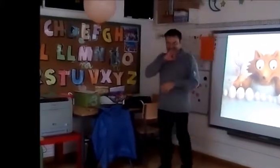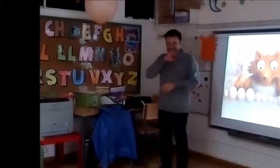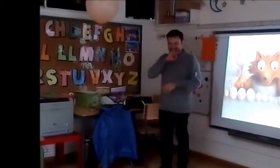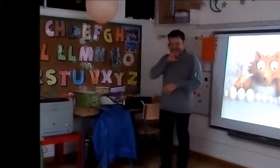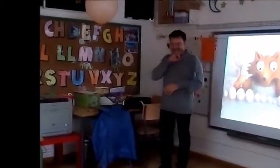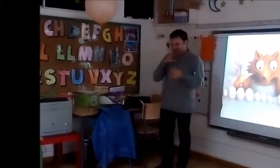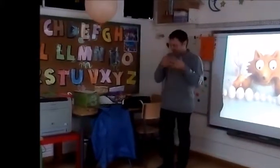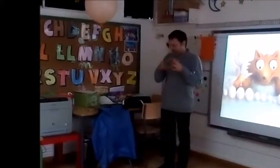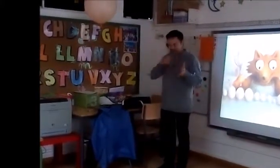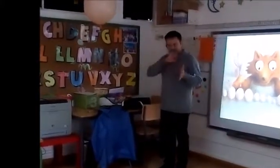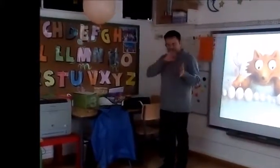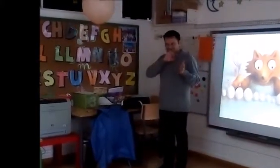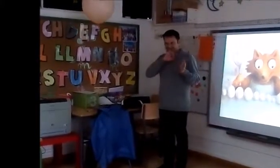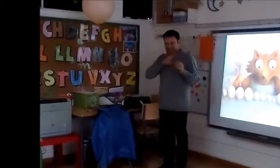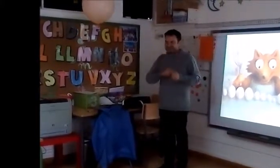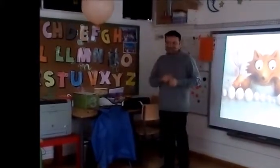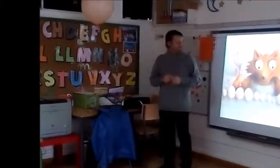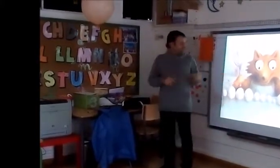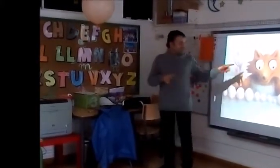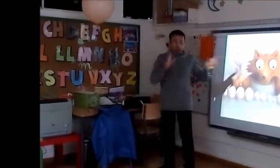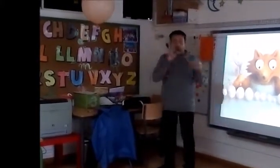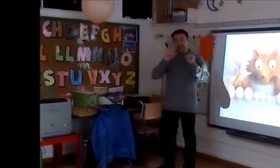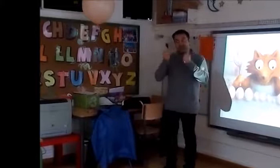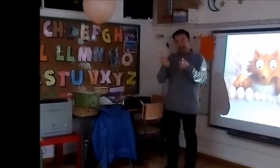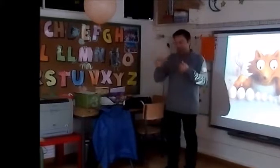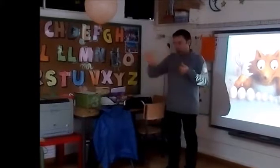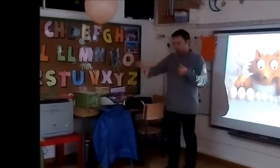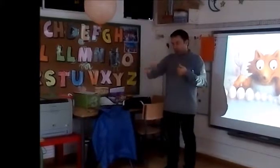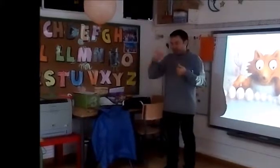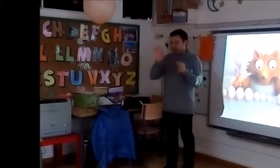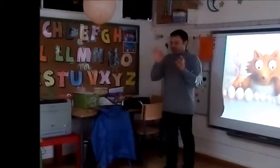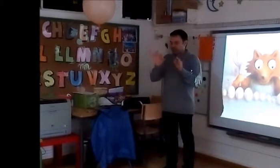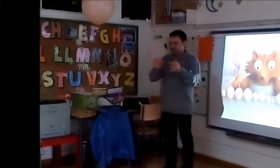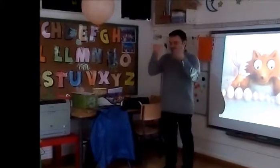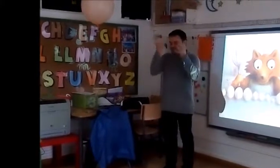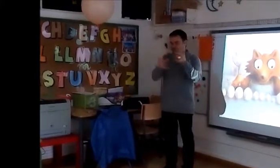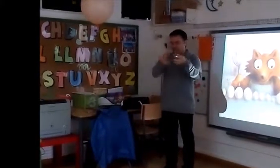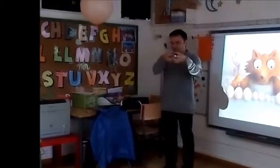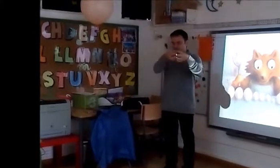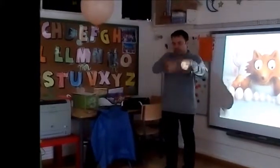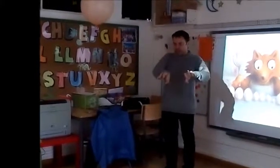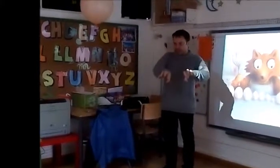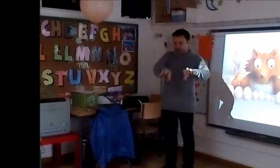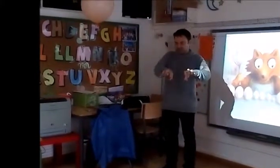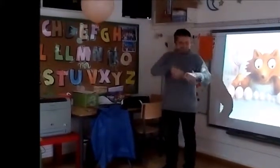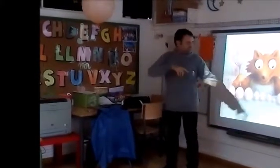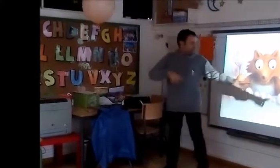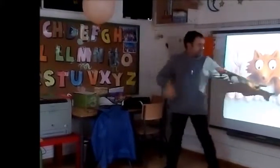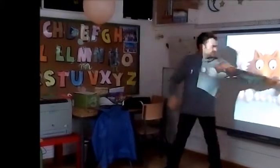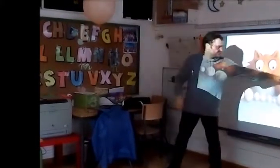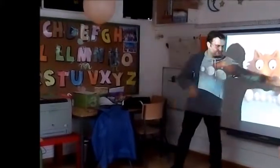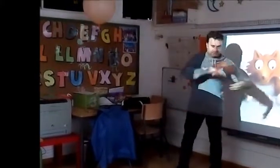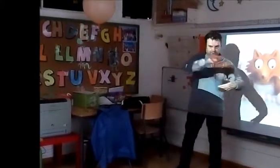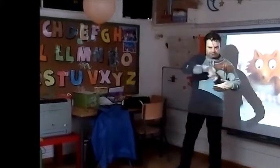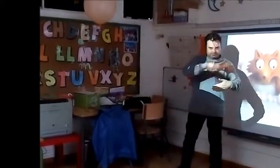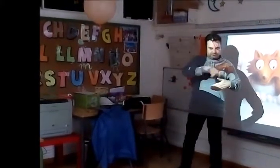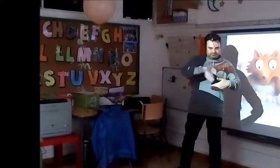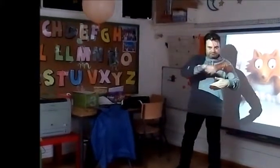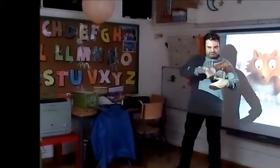cosas preparadas, con sus huevos allí, súper contento, y ahora cogió el primer huevo para cascarlo y abrirlo para hacer